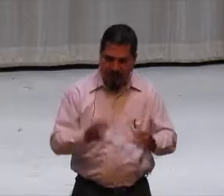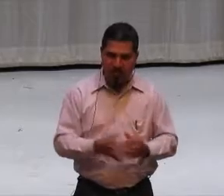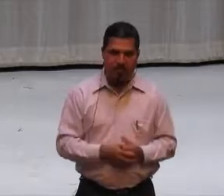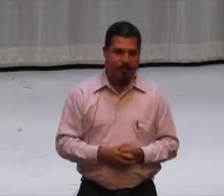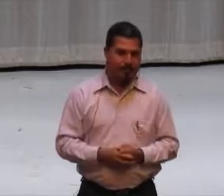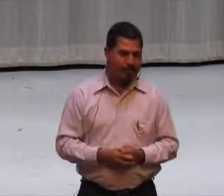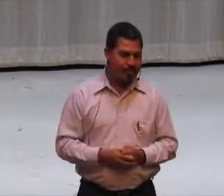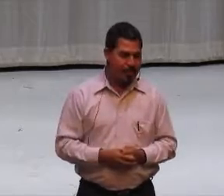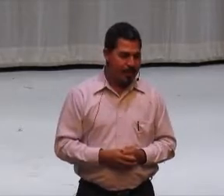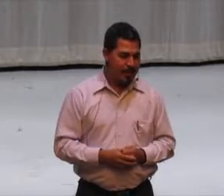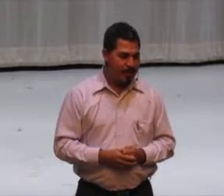decisión.